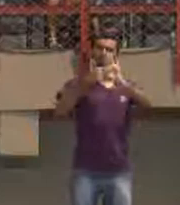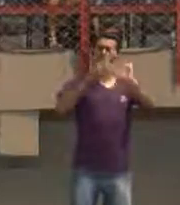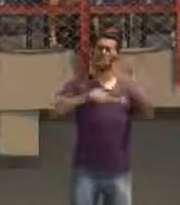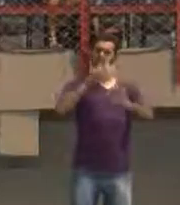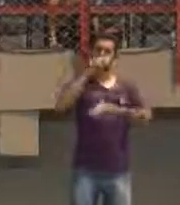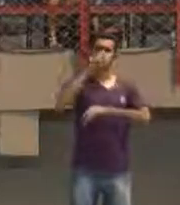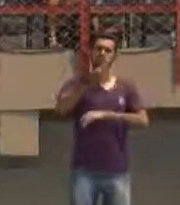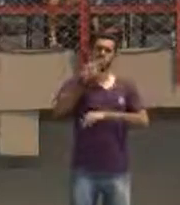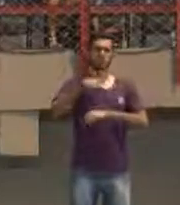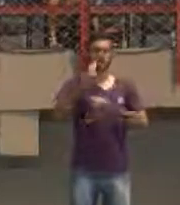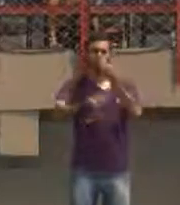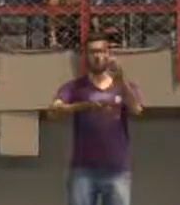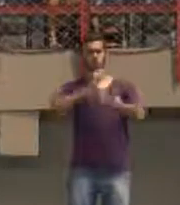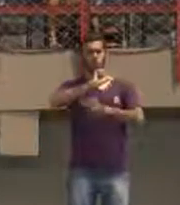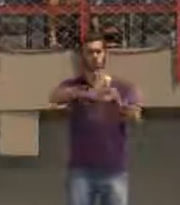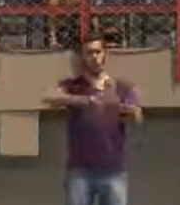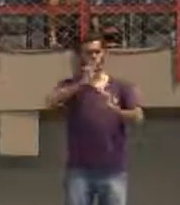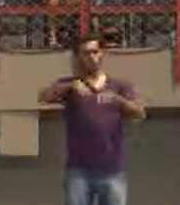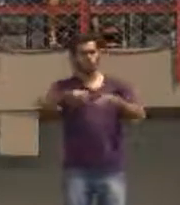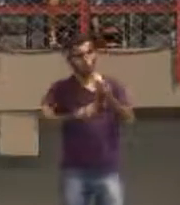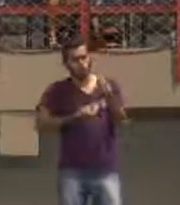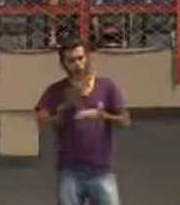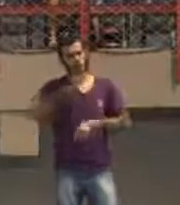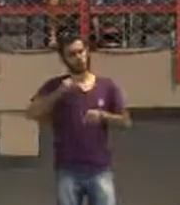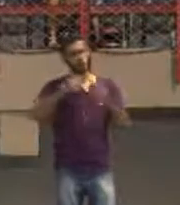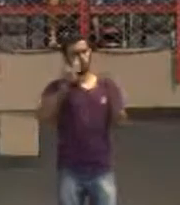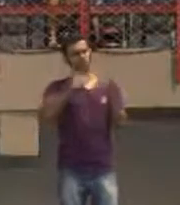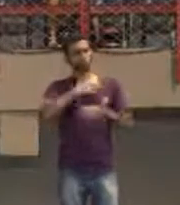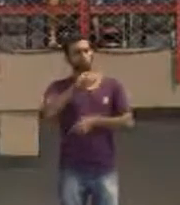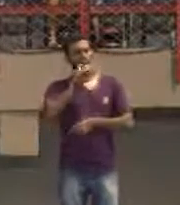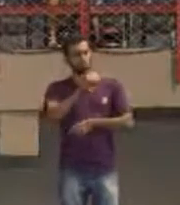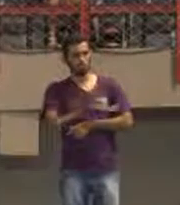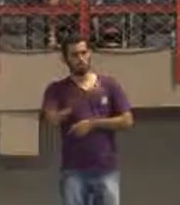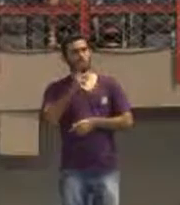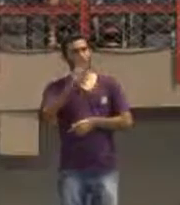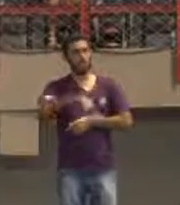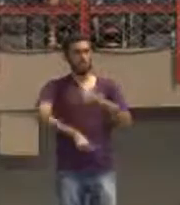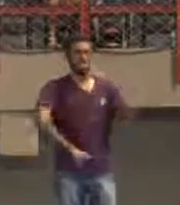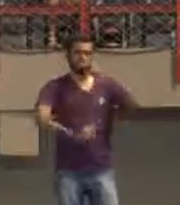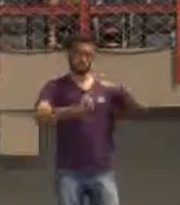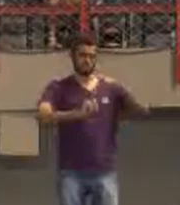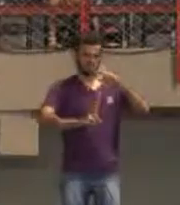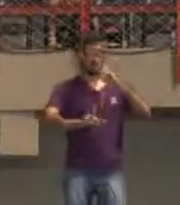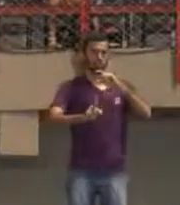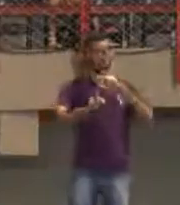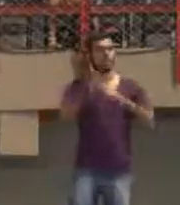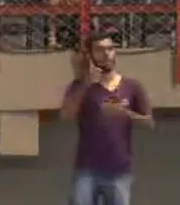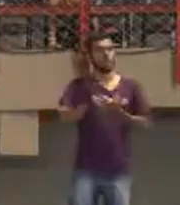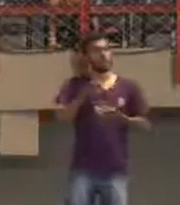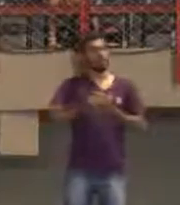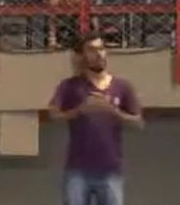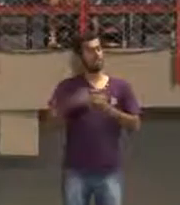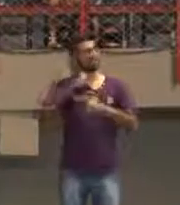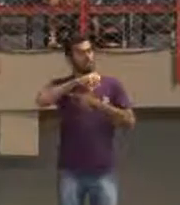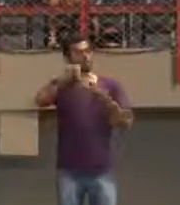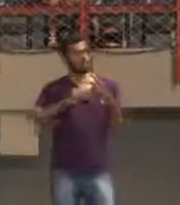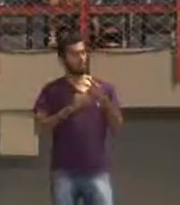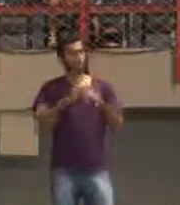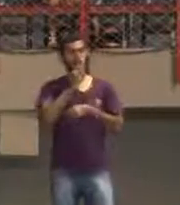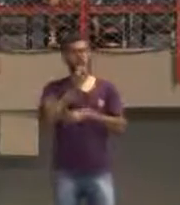a esse problema. Tá certo? Essa é a tipologia exigida pelo Enem. Um